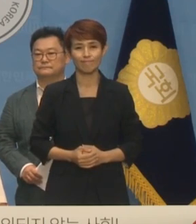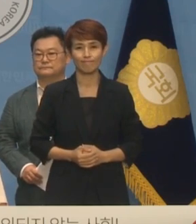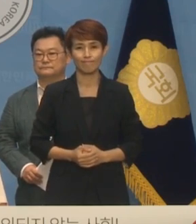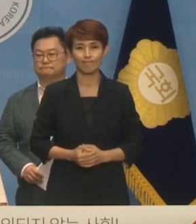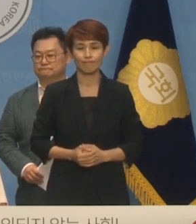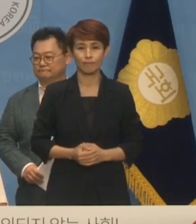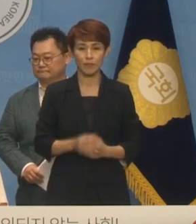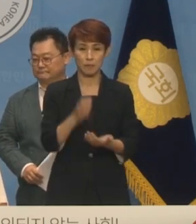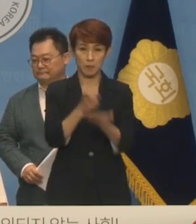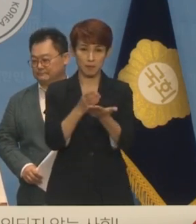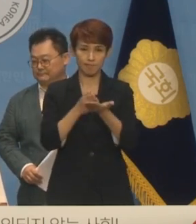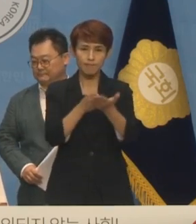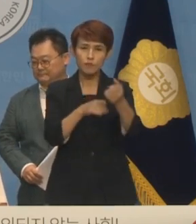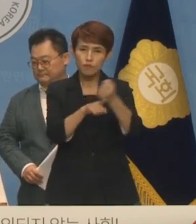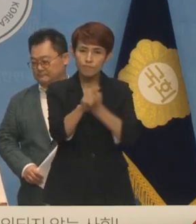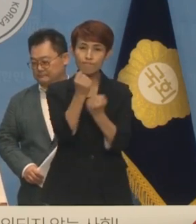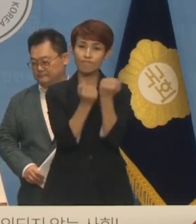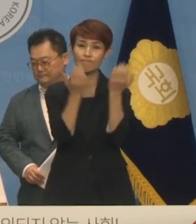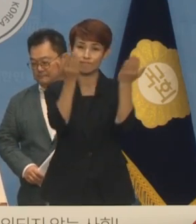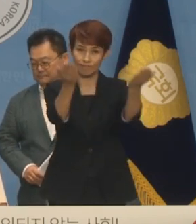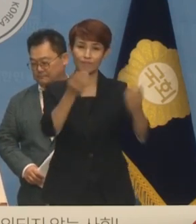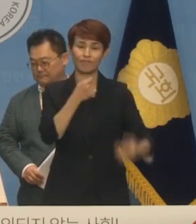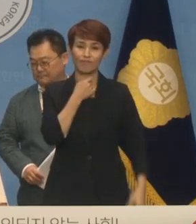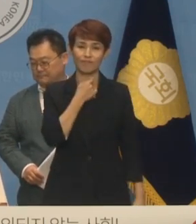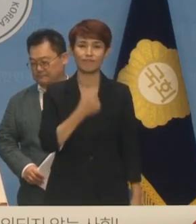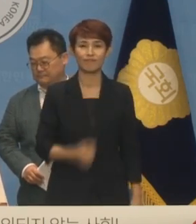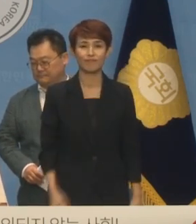다음은 법안 제안의 이유를 설명드리겠습니다.